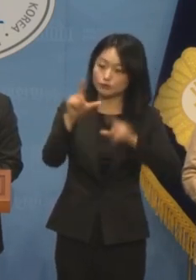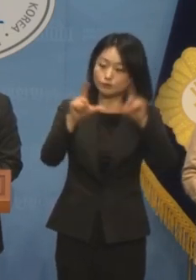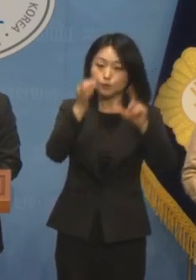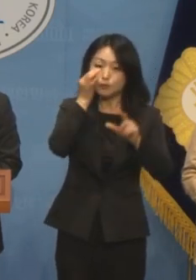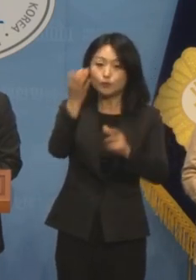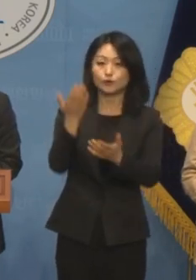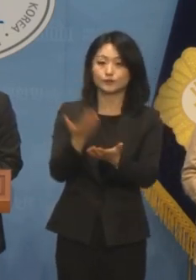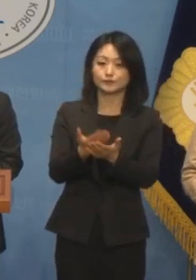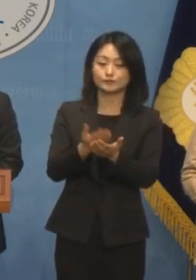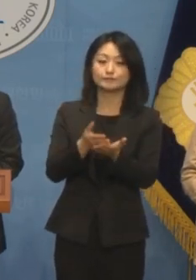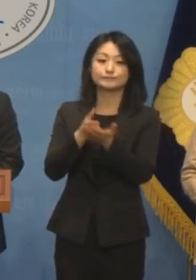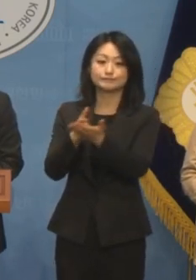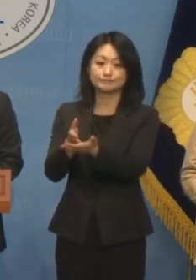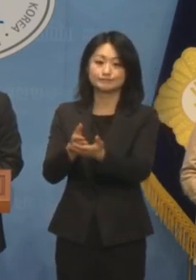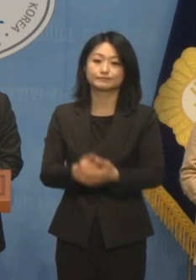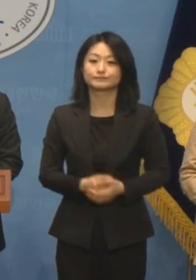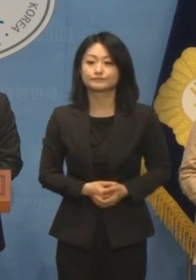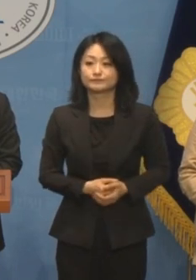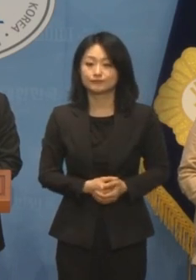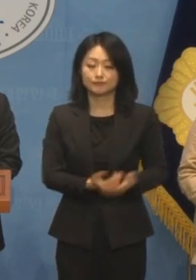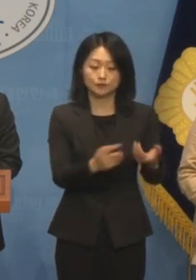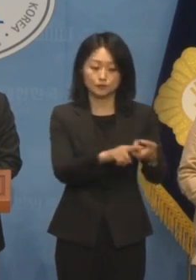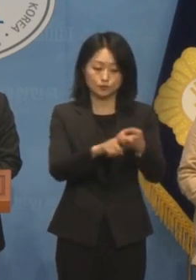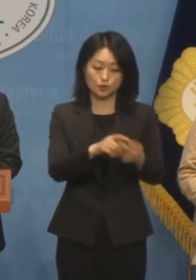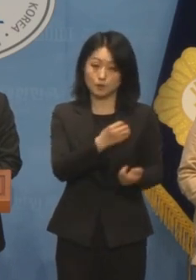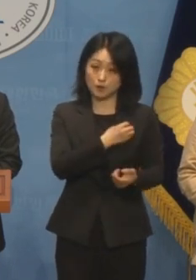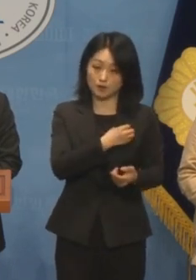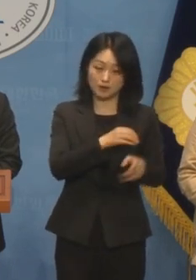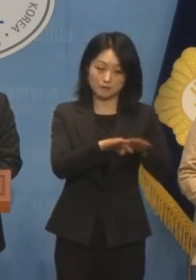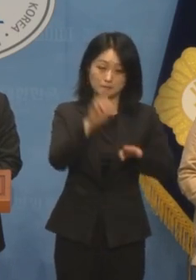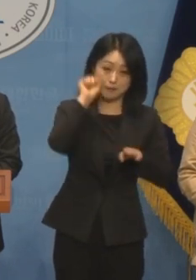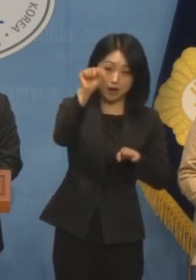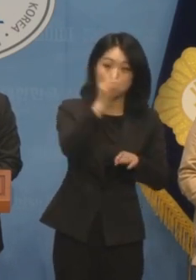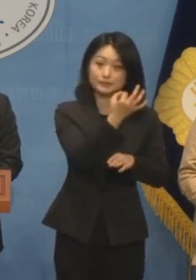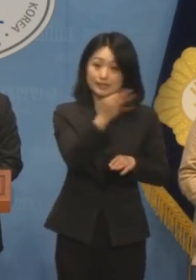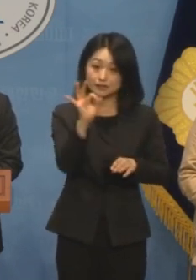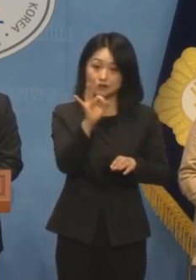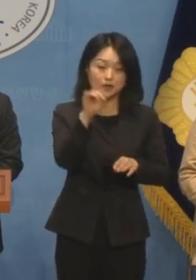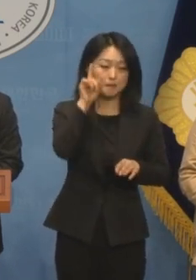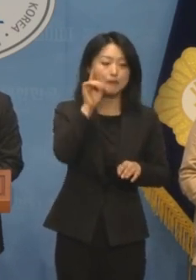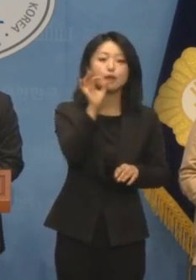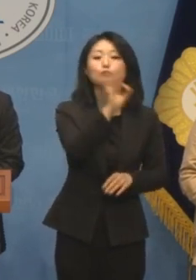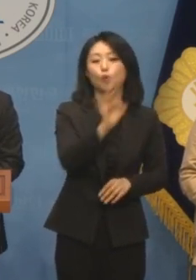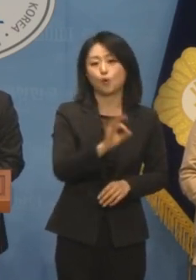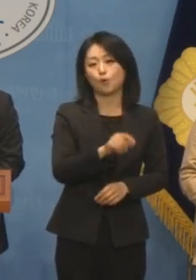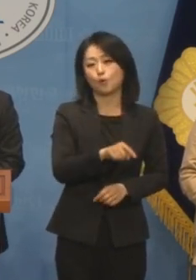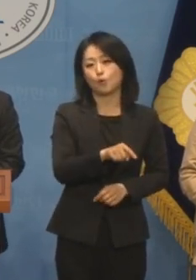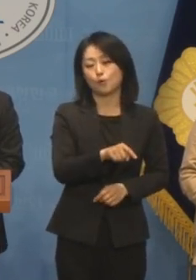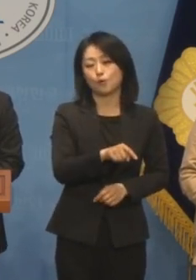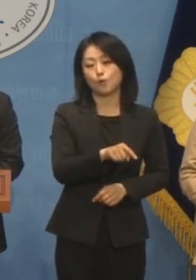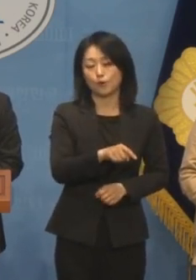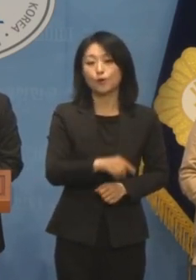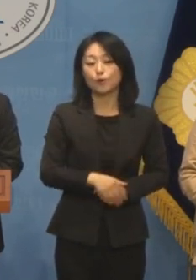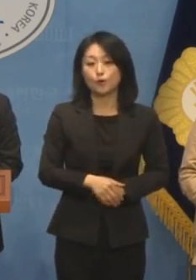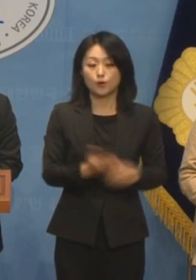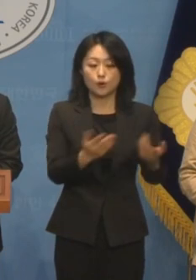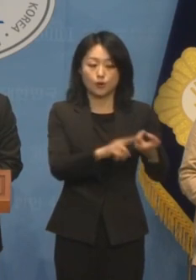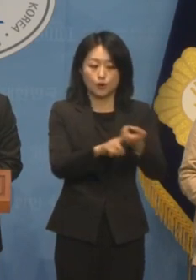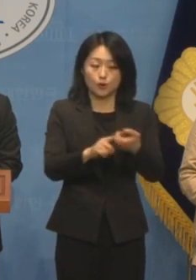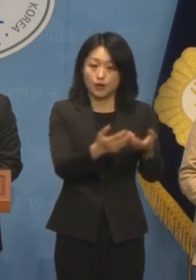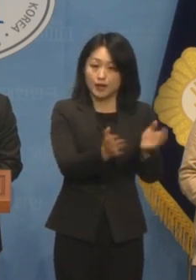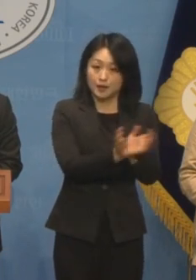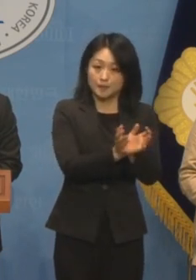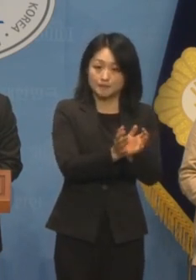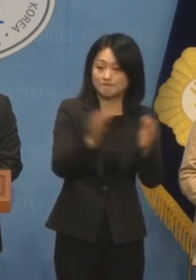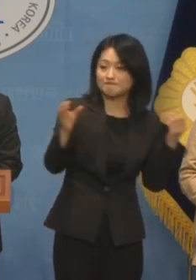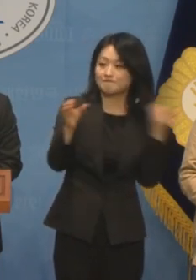바랍니다. 이 노동조합 조합원들의 파업 찬성률이 100%가 나왔다고 합니다. 노동조합 조합원들은 이미